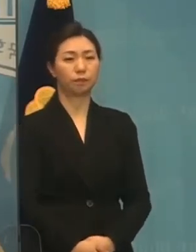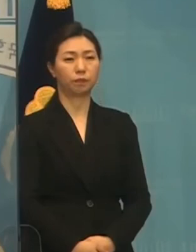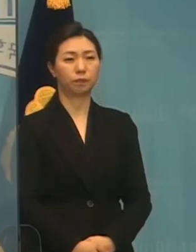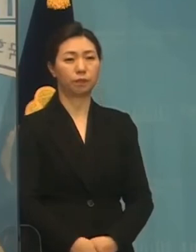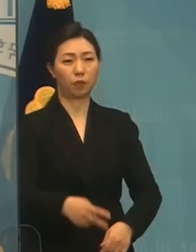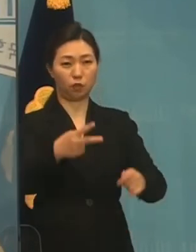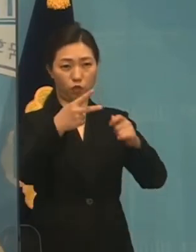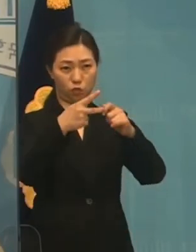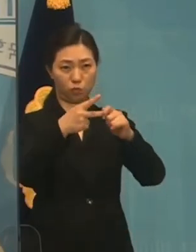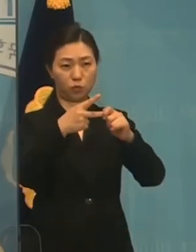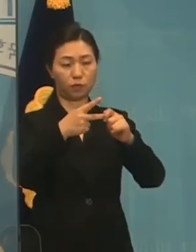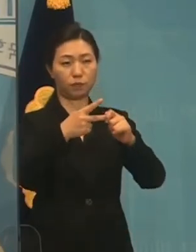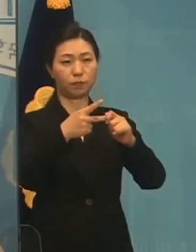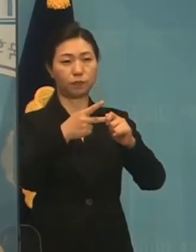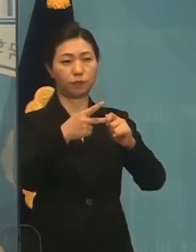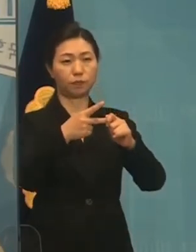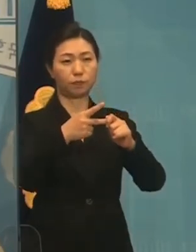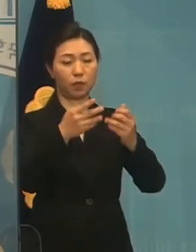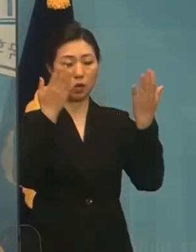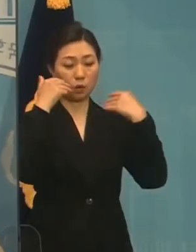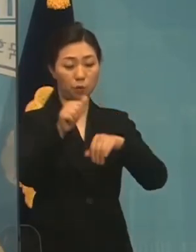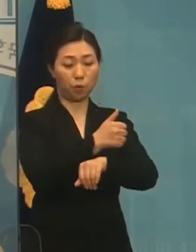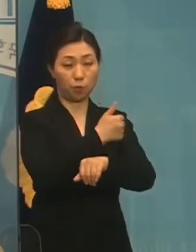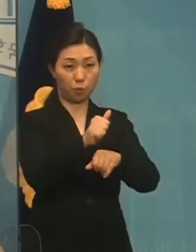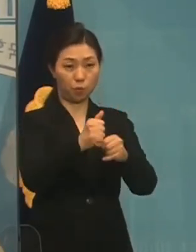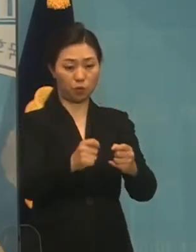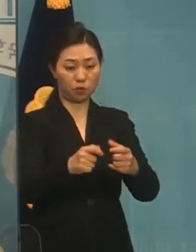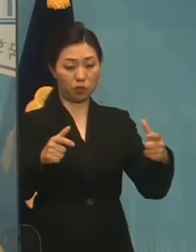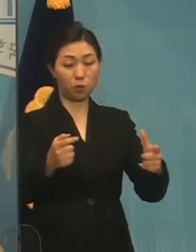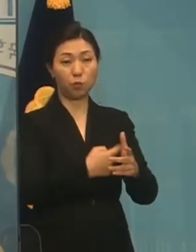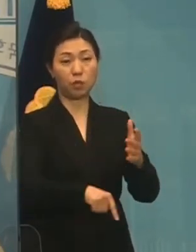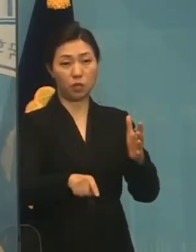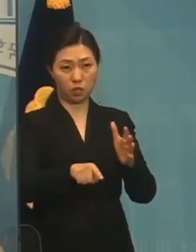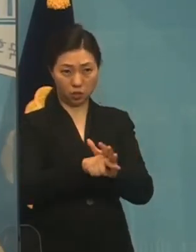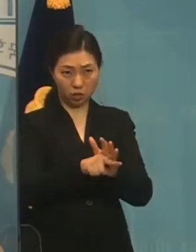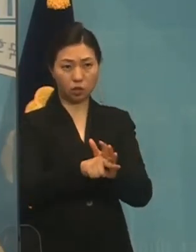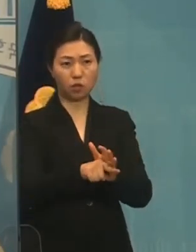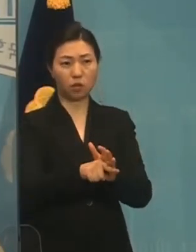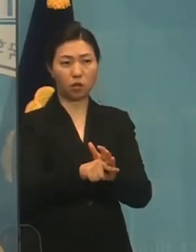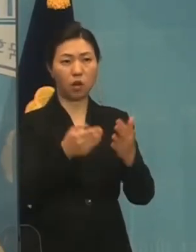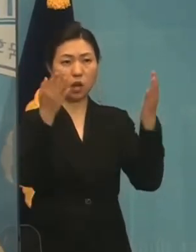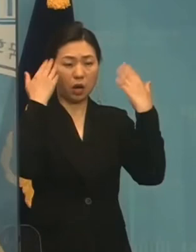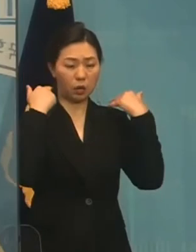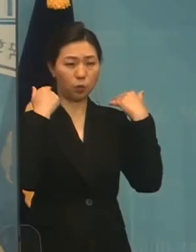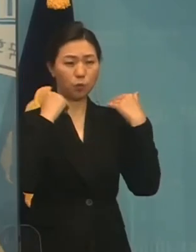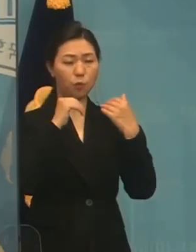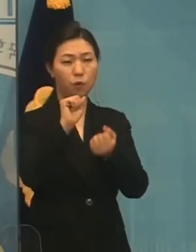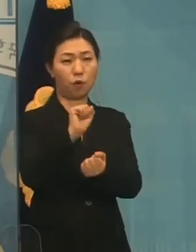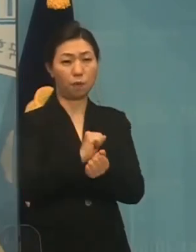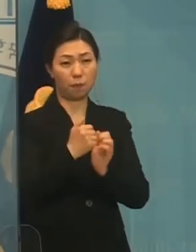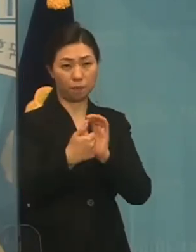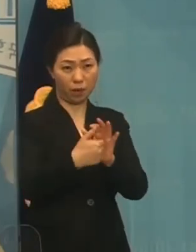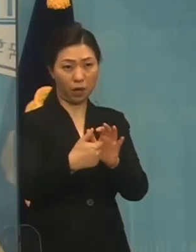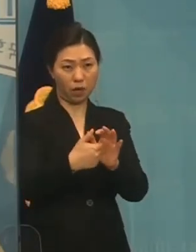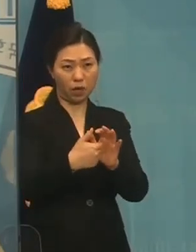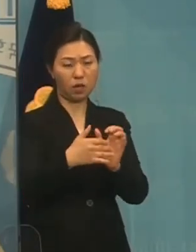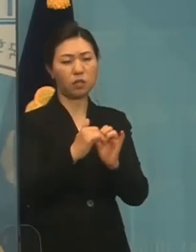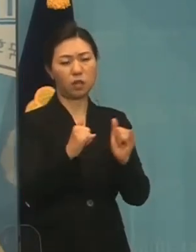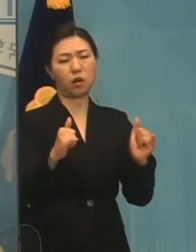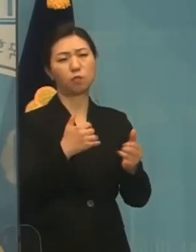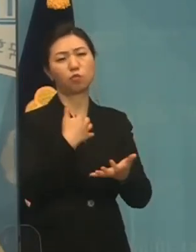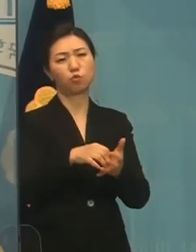두 번째로는 등교 수업의 확대를 위해서 학교 방역 인력이 확보되어야 한다는